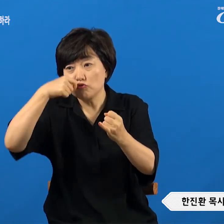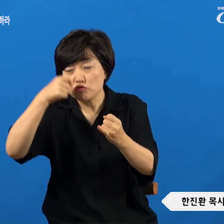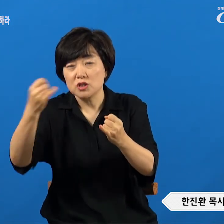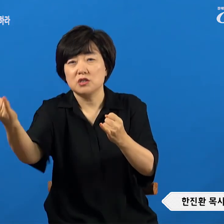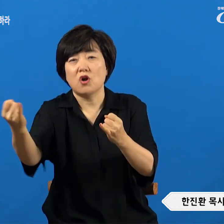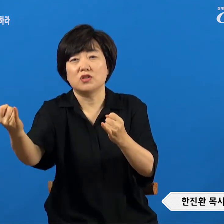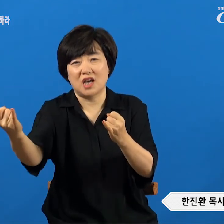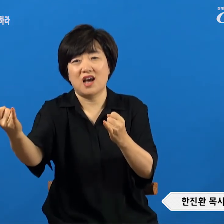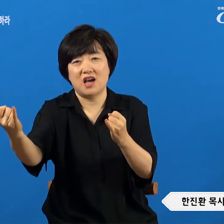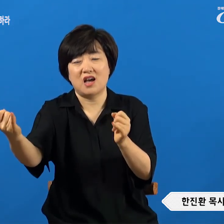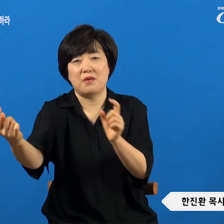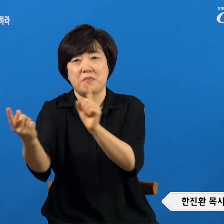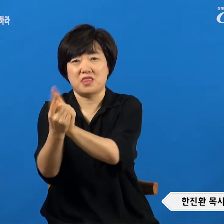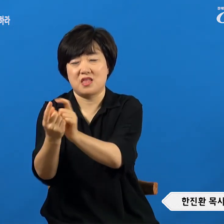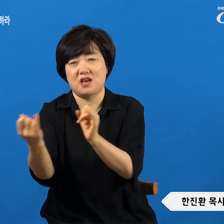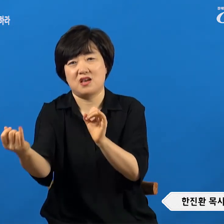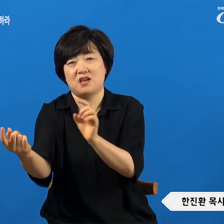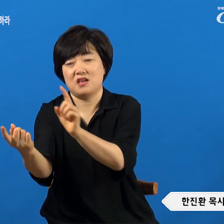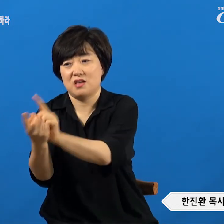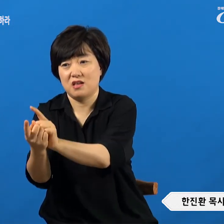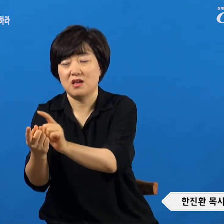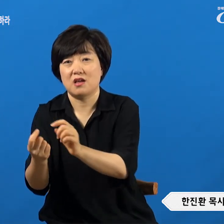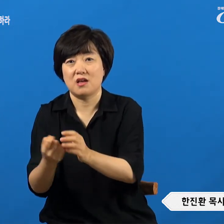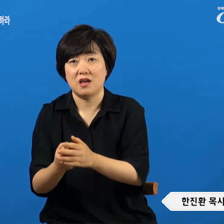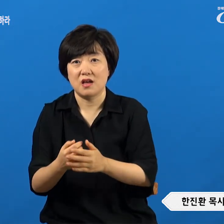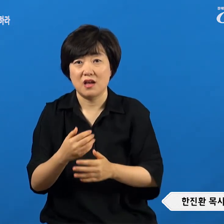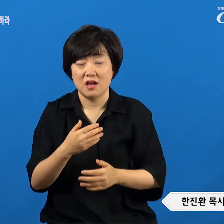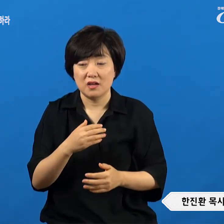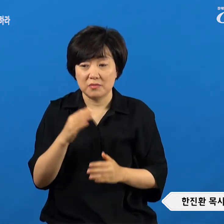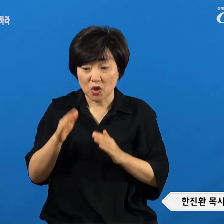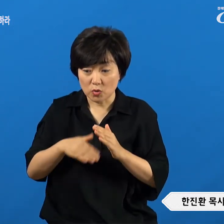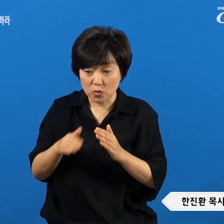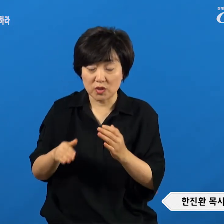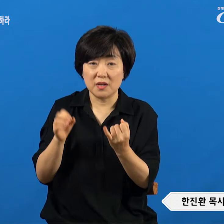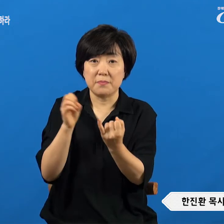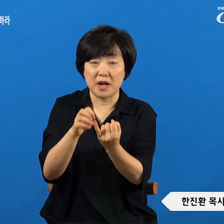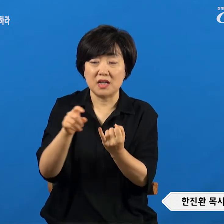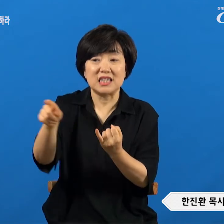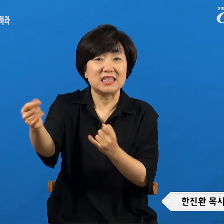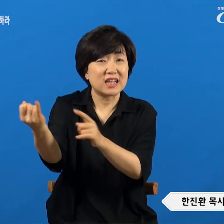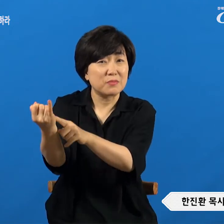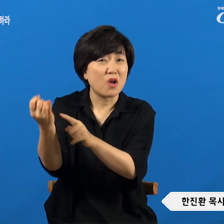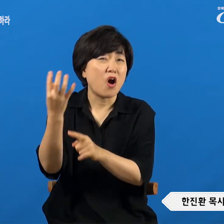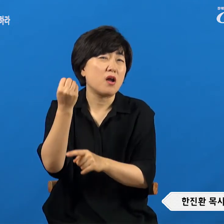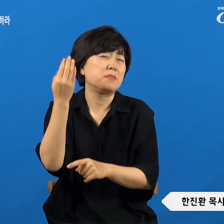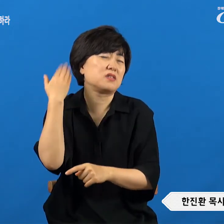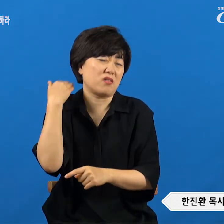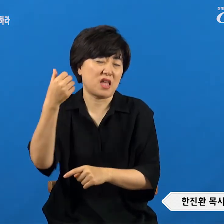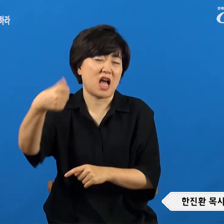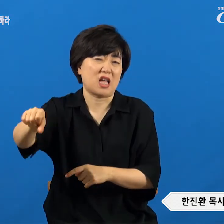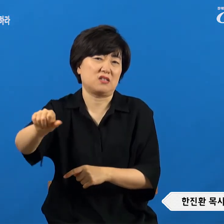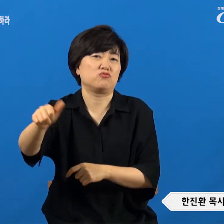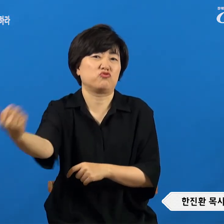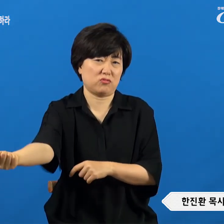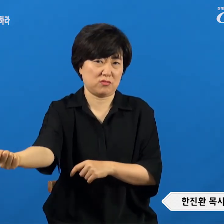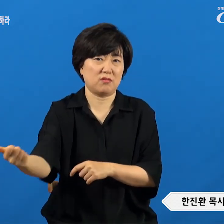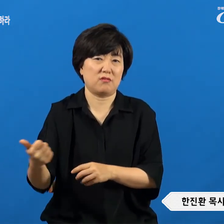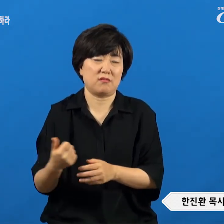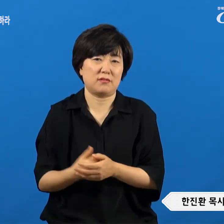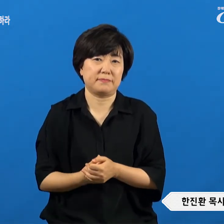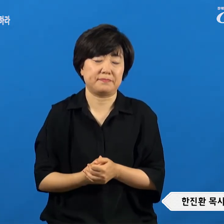갔습니다. 알고 보니 그러면서 성도들이 하는 말이 이분도 얼마 전에 아들을 잃었습니다